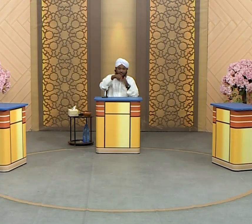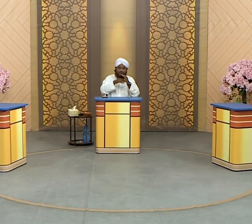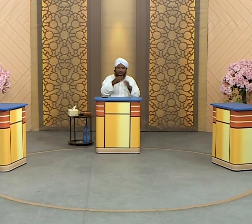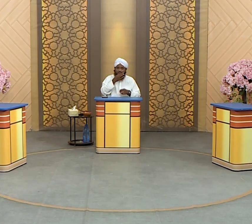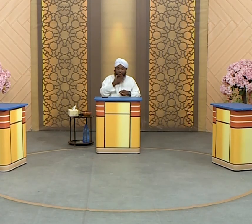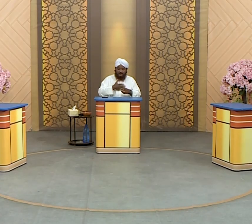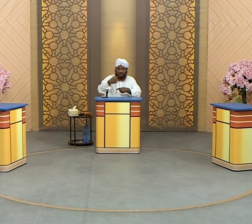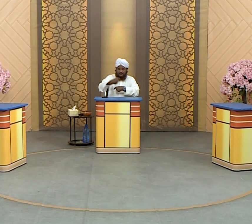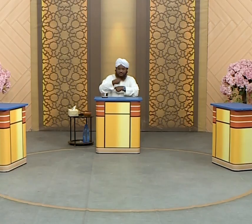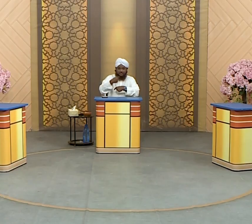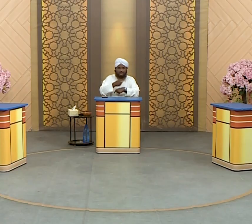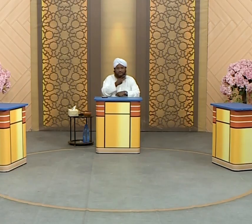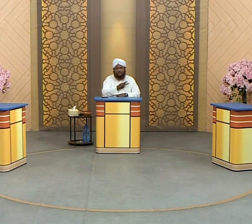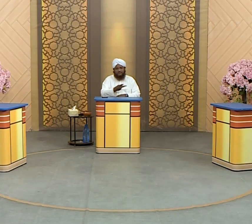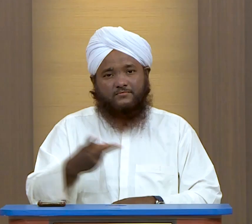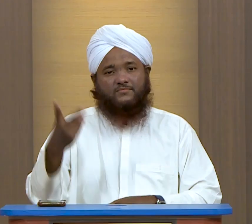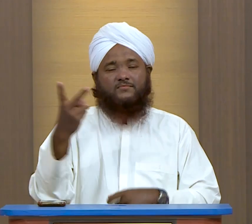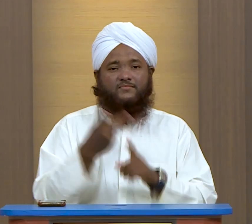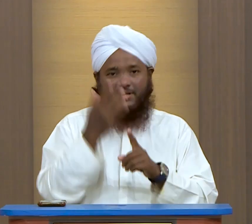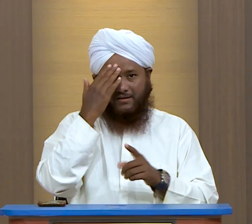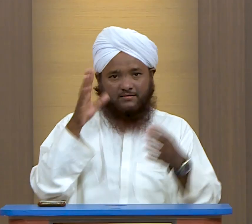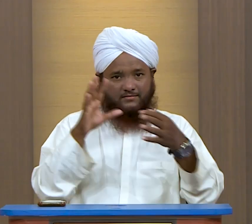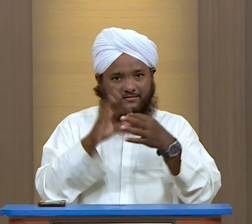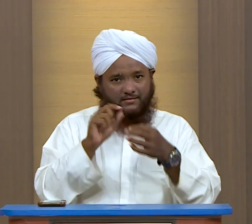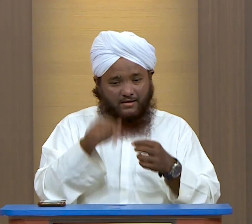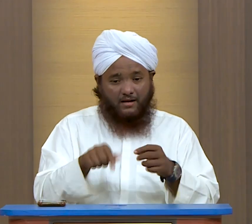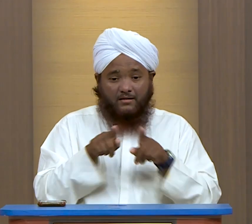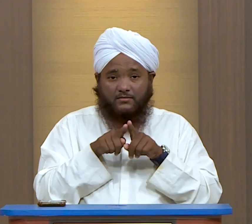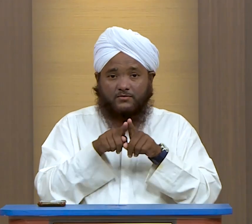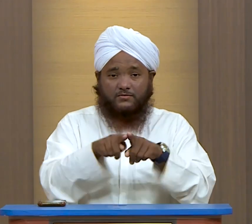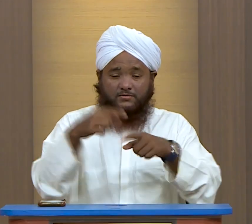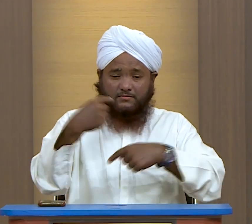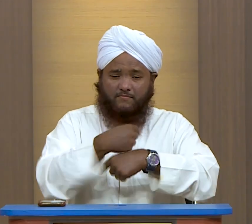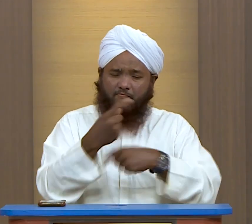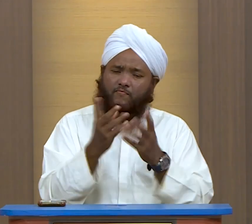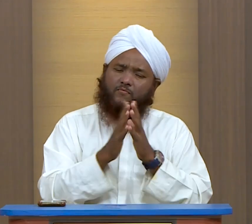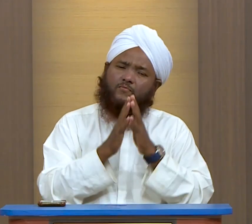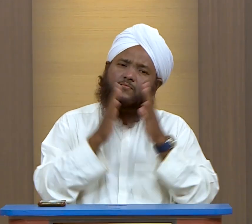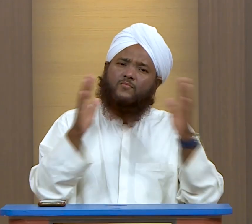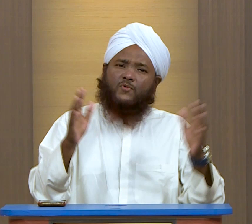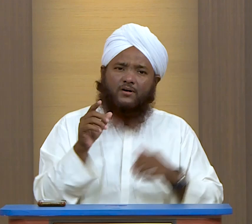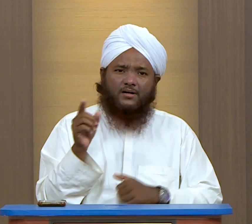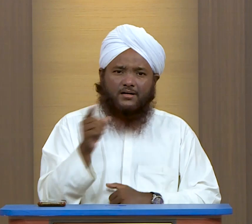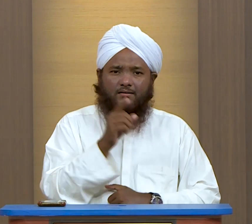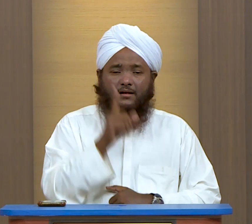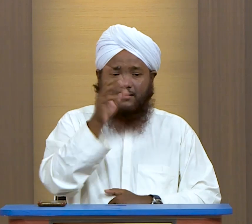ہے ہر دم صدا مدنی ماحول، یہاں سنتیں سیکھنے کو ملیں گی، دلائے گا خوف خدا